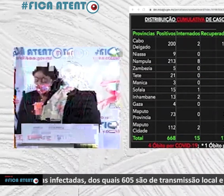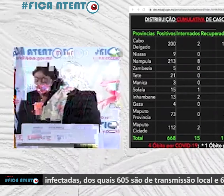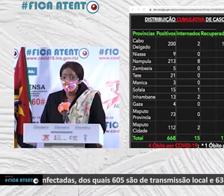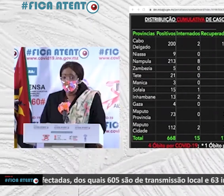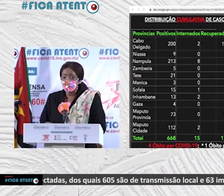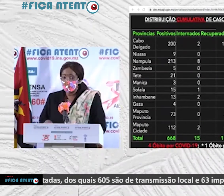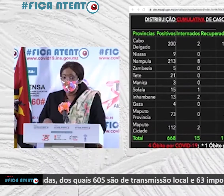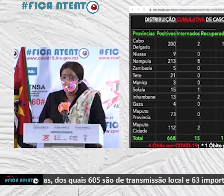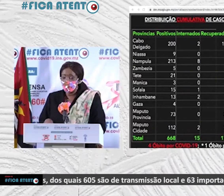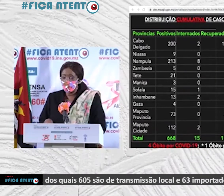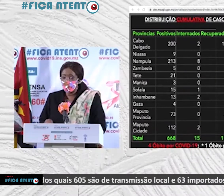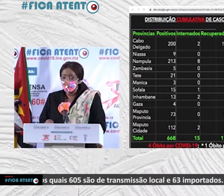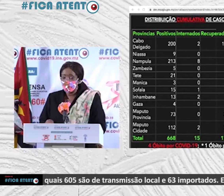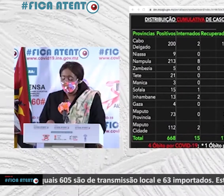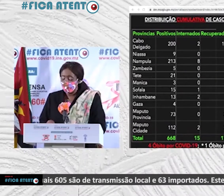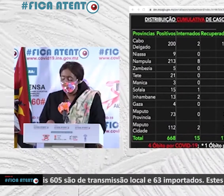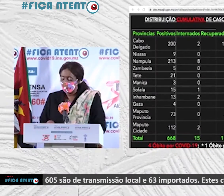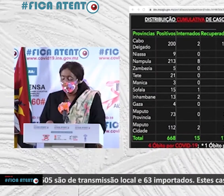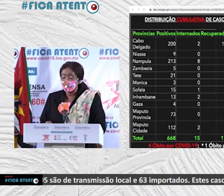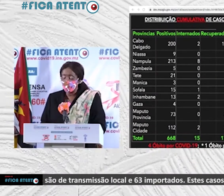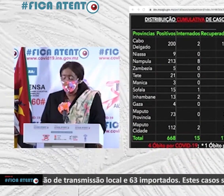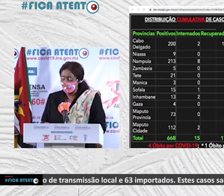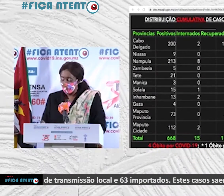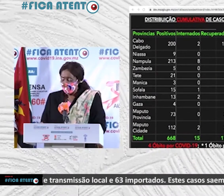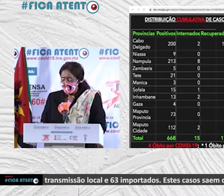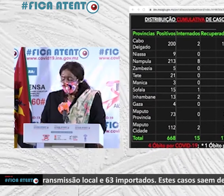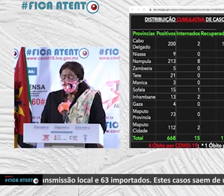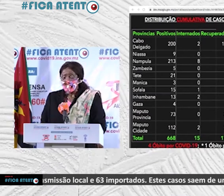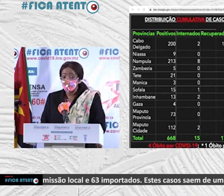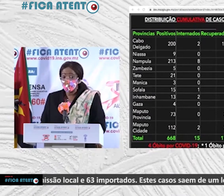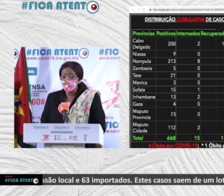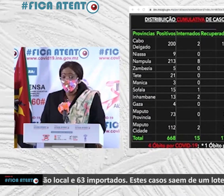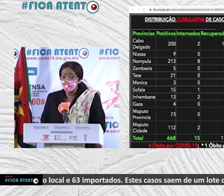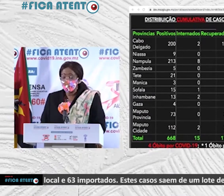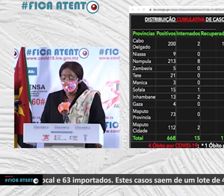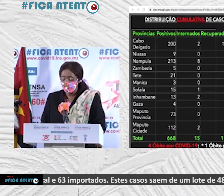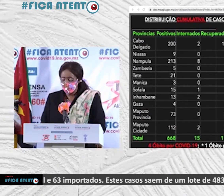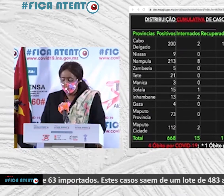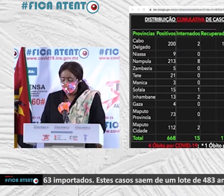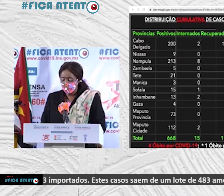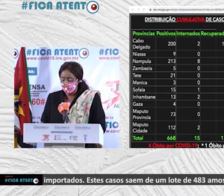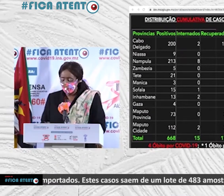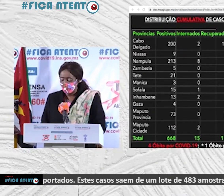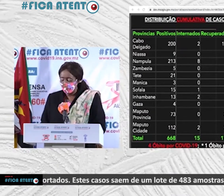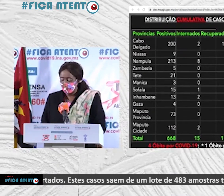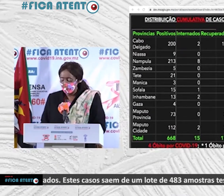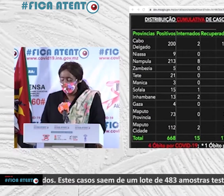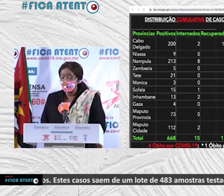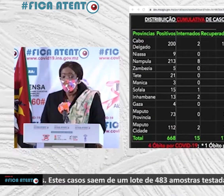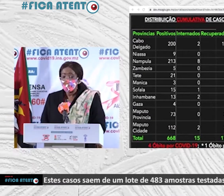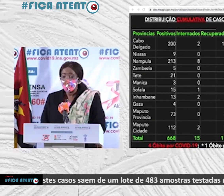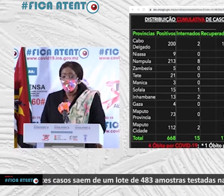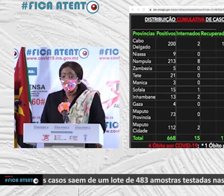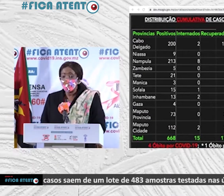Cabo Delgado conta com 101 casos ativos, Niassa conta com 10 casos ativos de